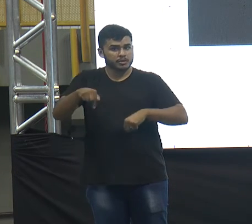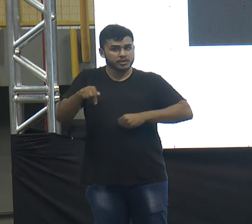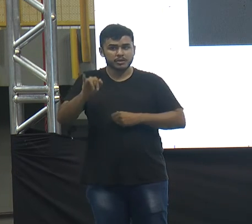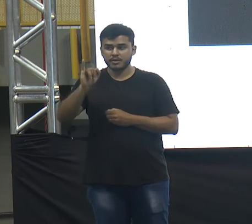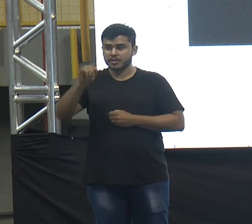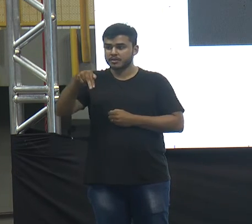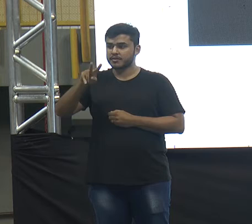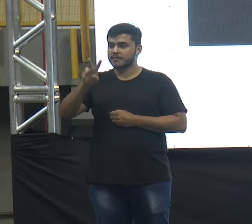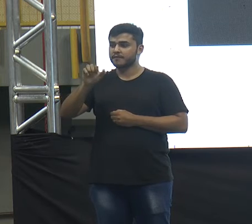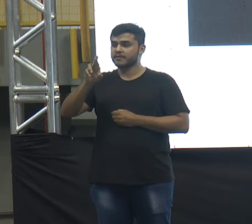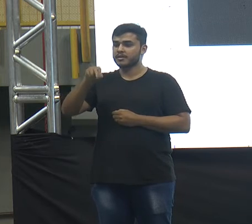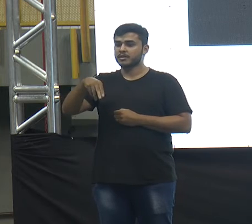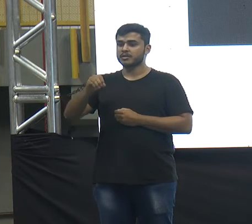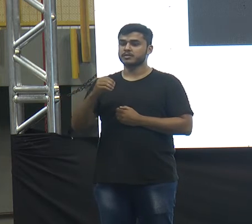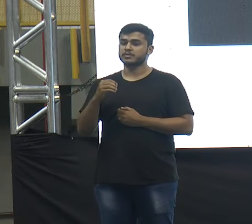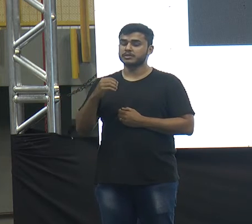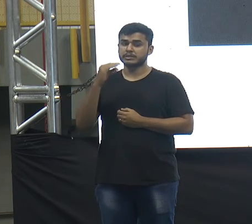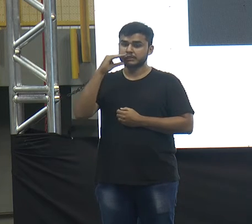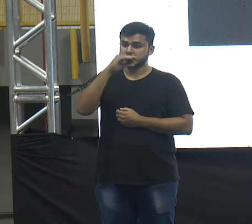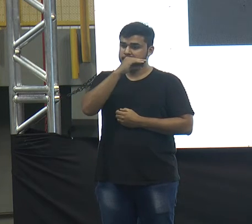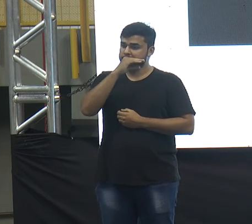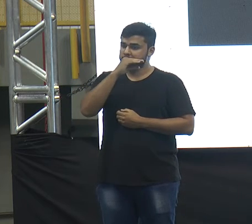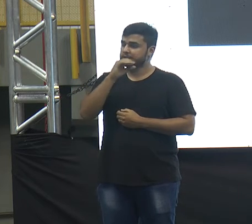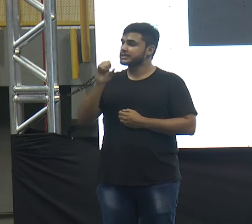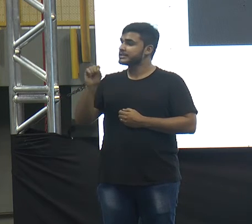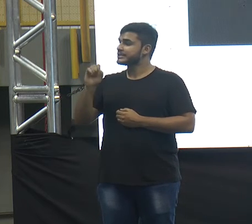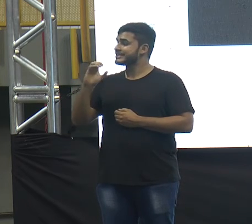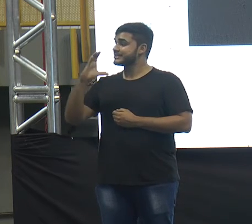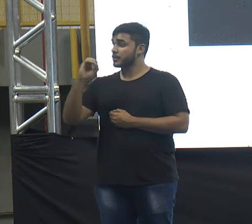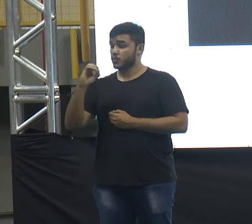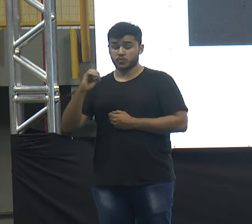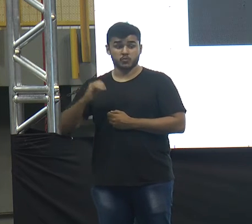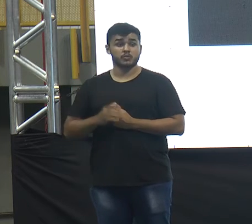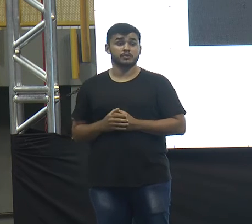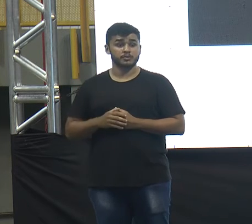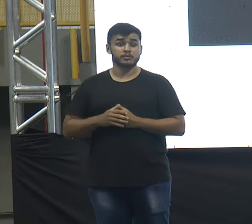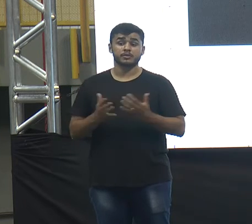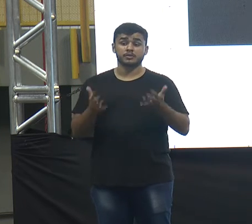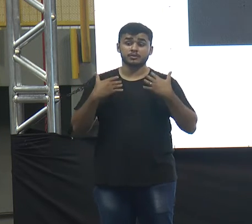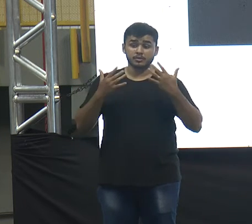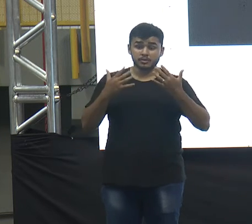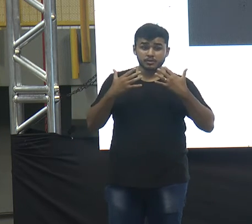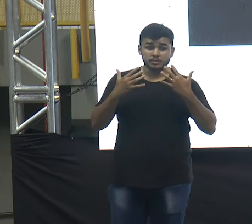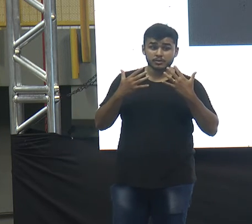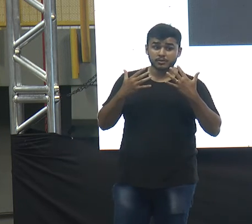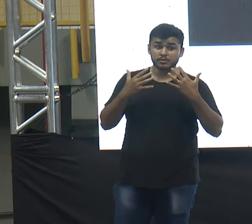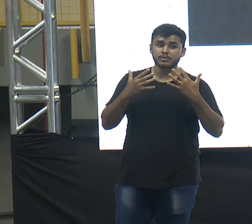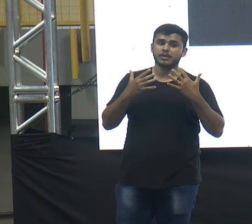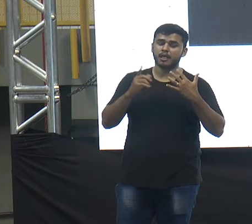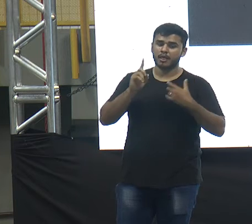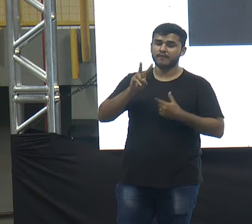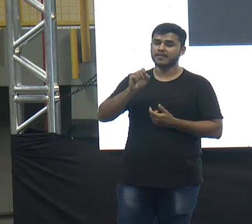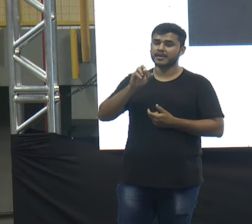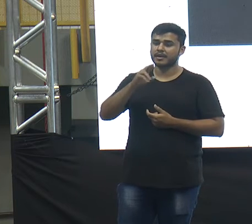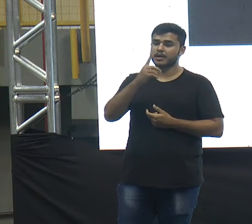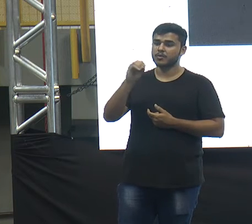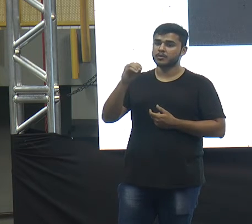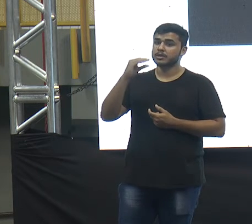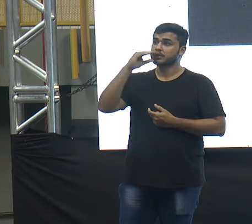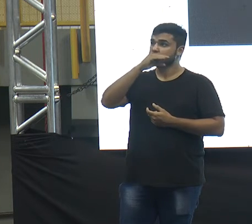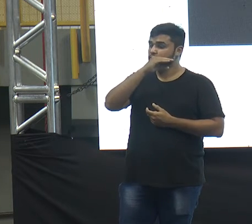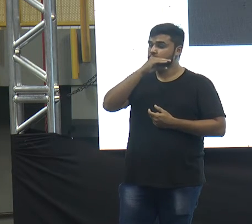inverno aqui, ele é quente e seco. O verão, ele é quente e chuvoso. O